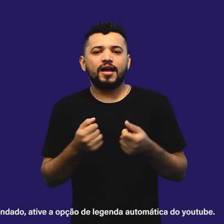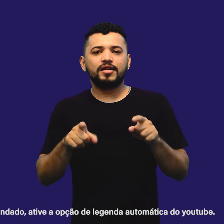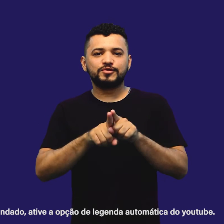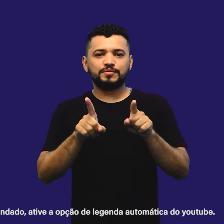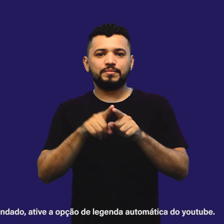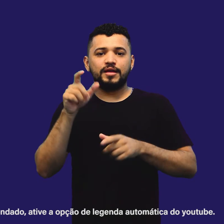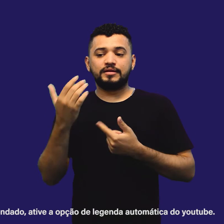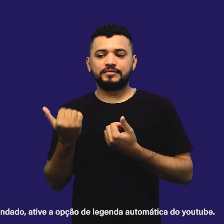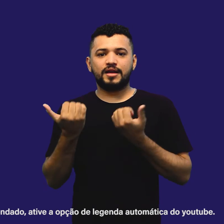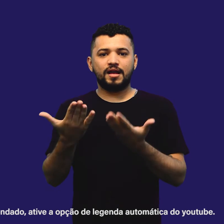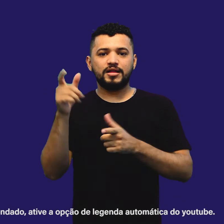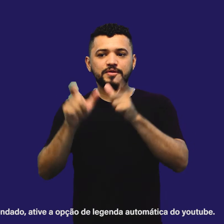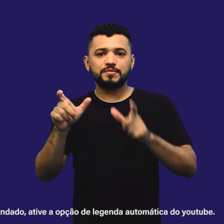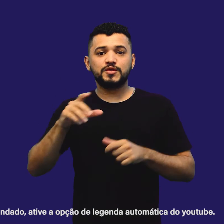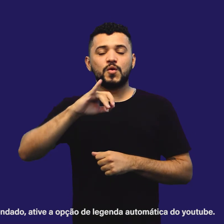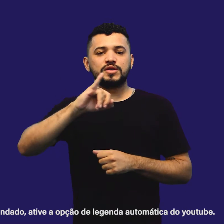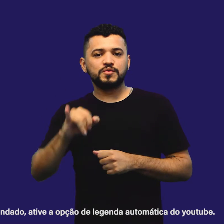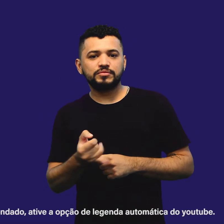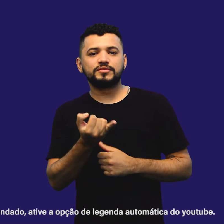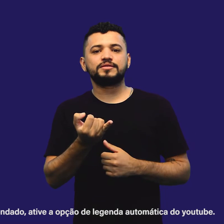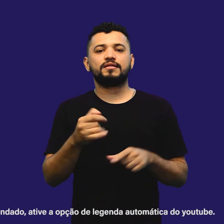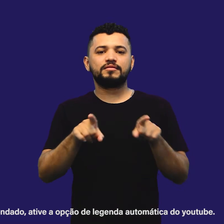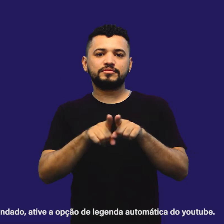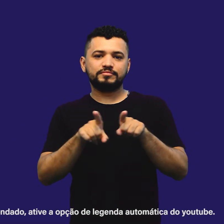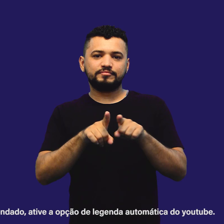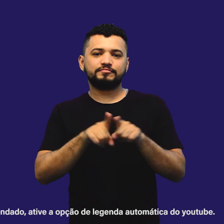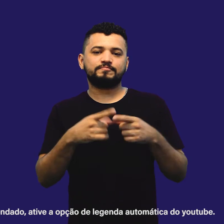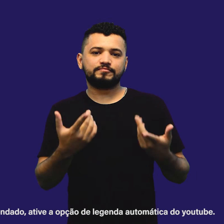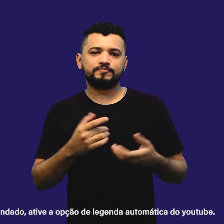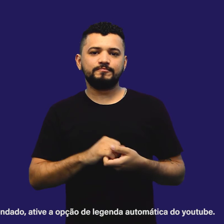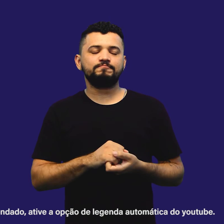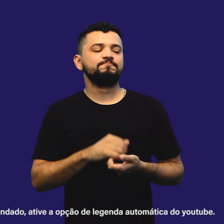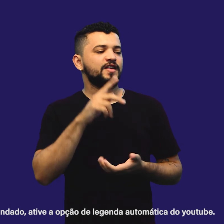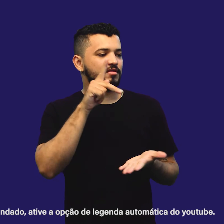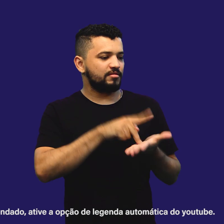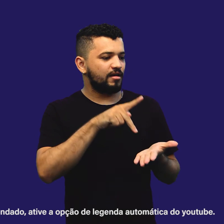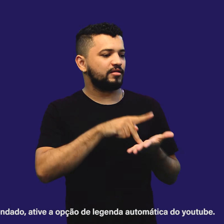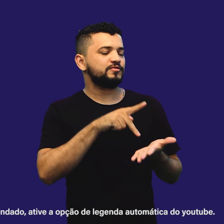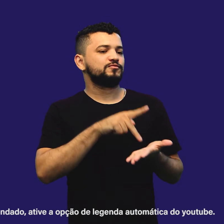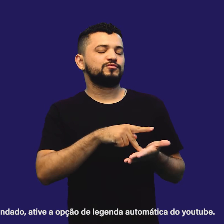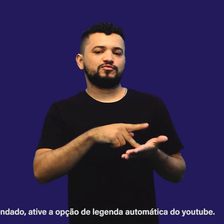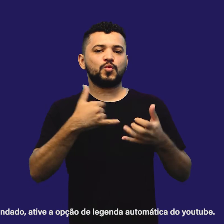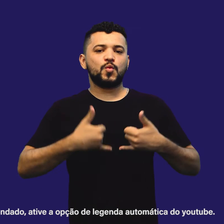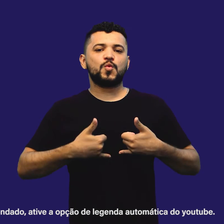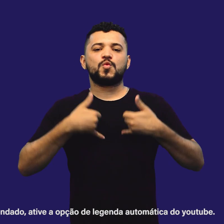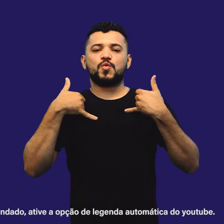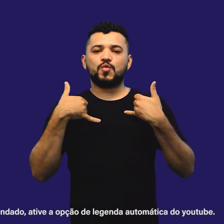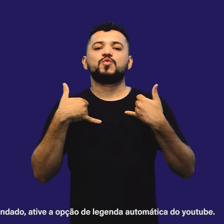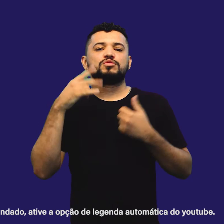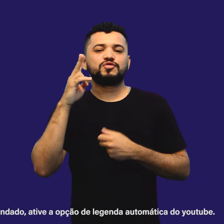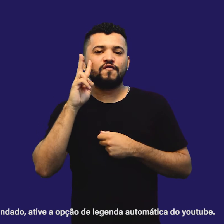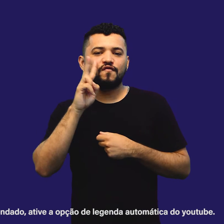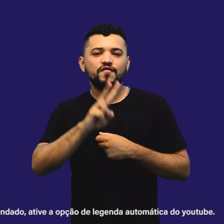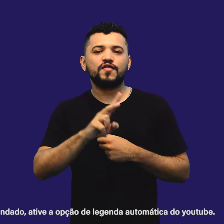né? Verdade, Natália, dá um orgulho muito grande, né, da gente ver os nossos alunos crescendo